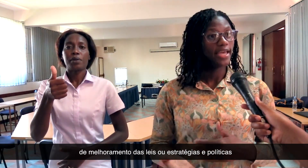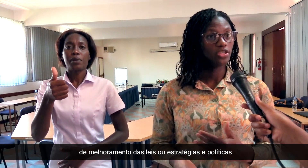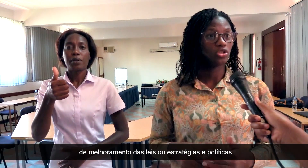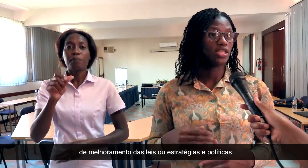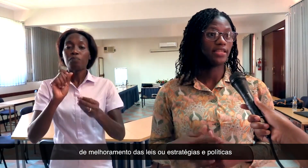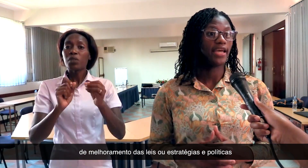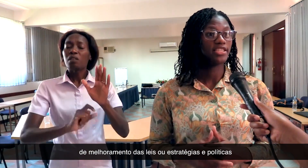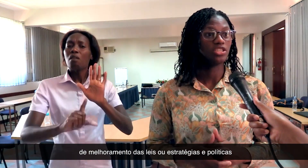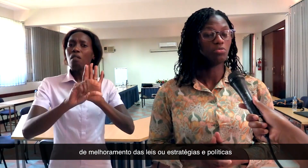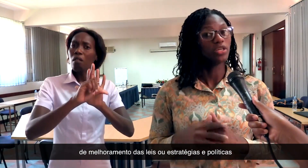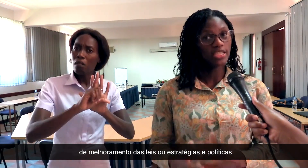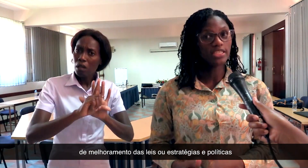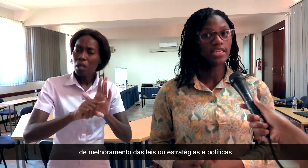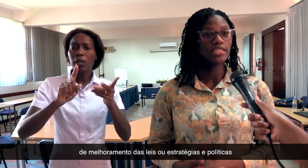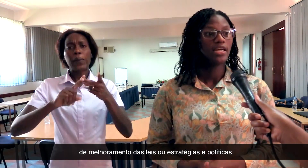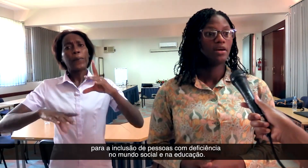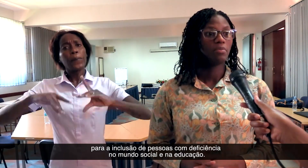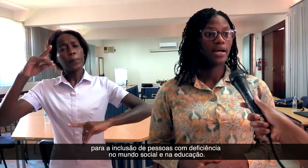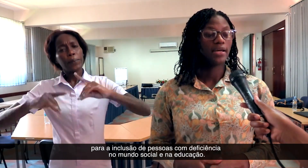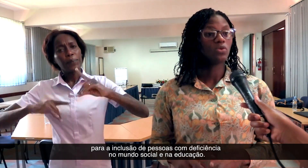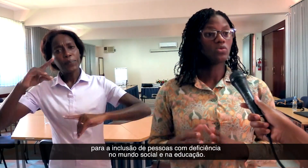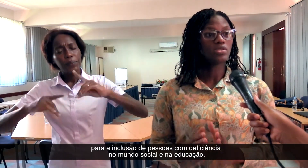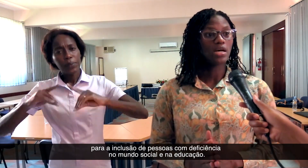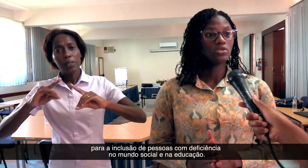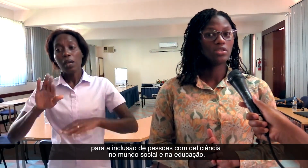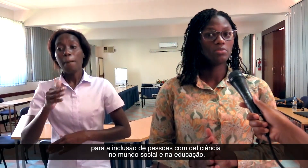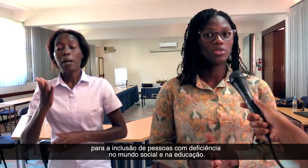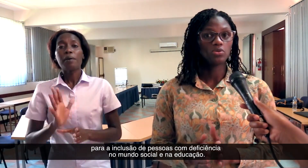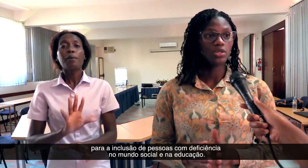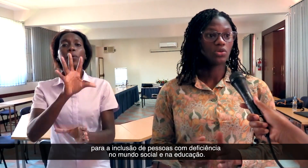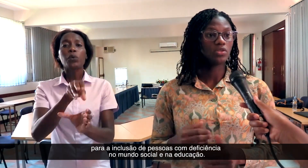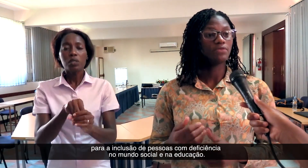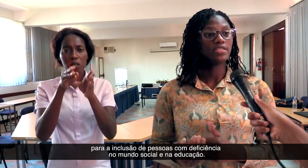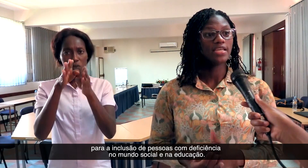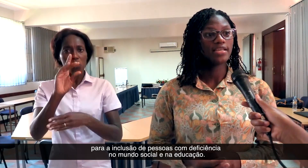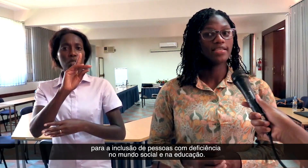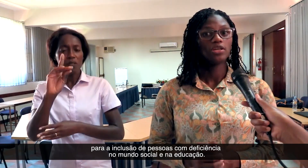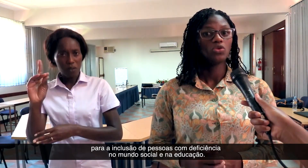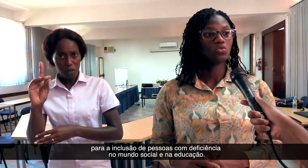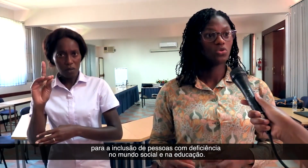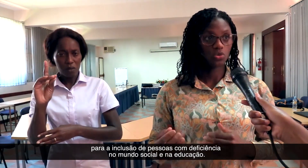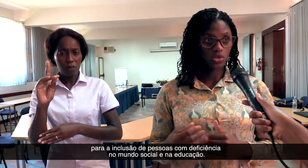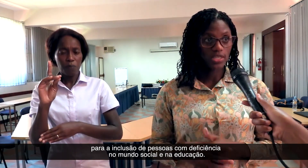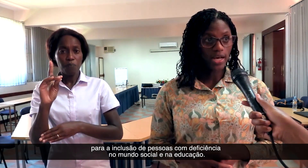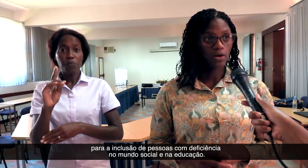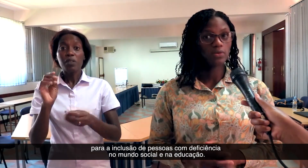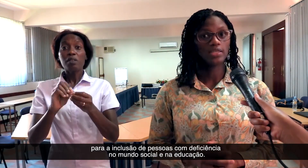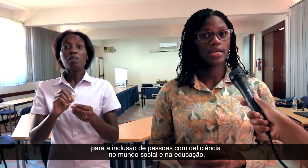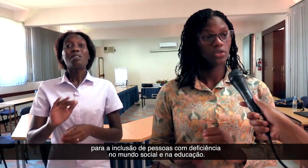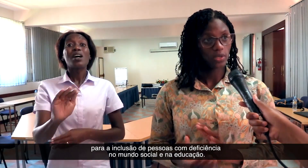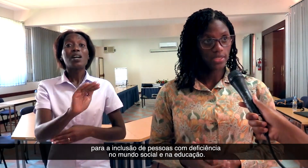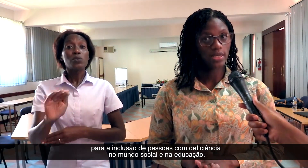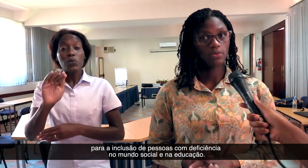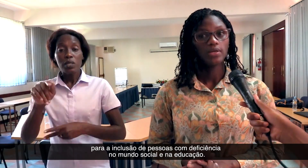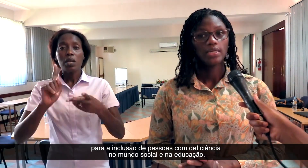das leis ou estratégias políticas para a inclusão de pessoas com deficiência no mundo social e